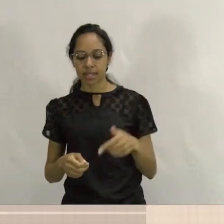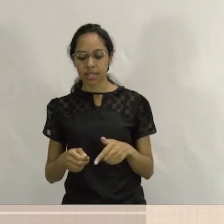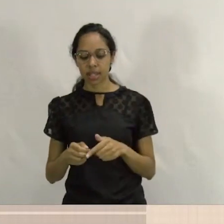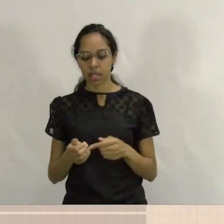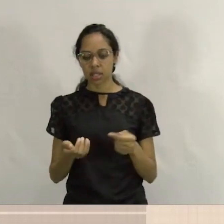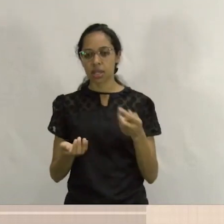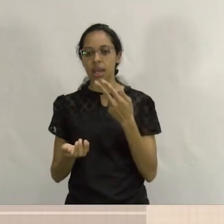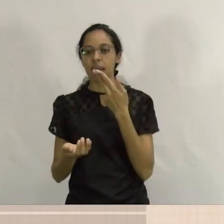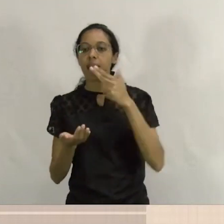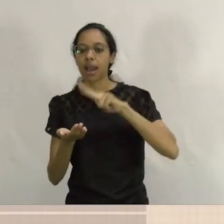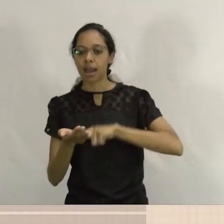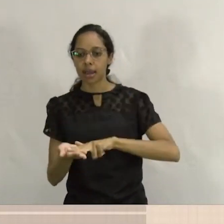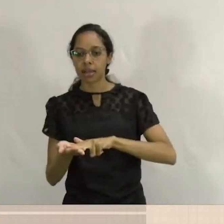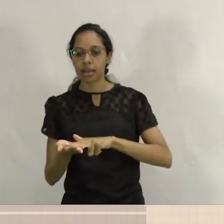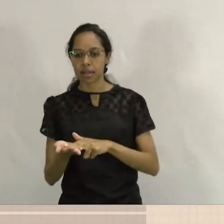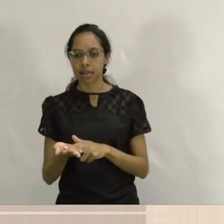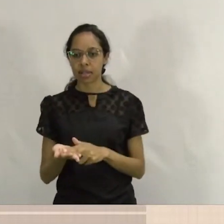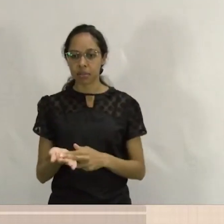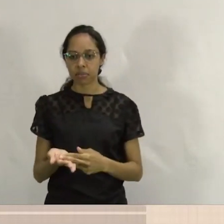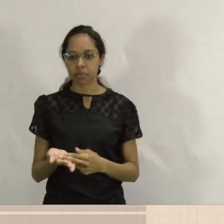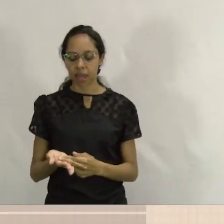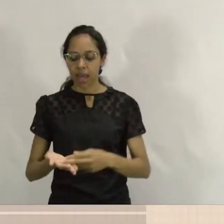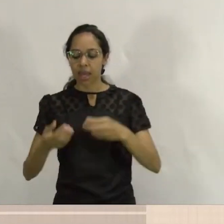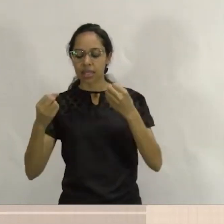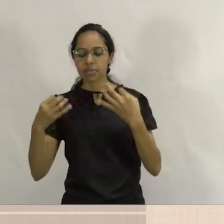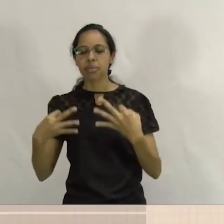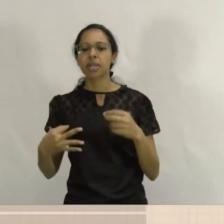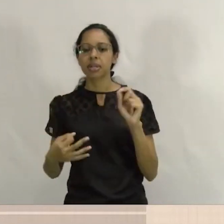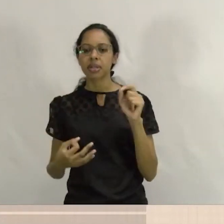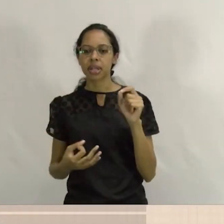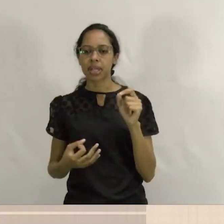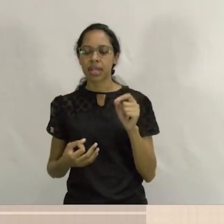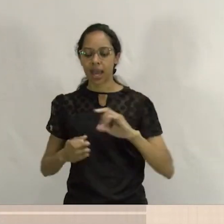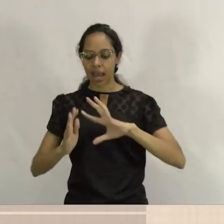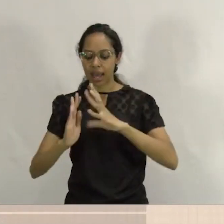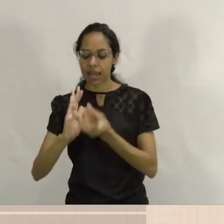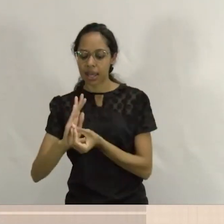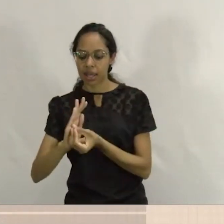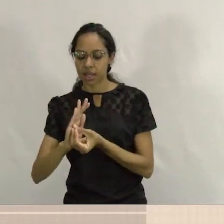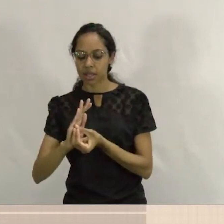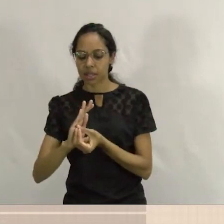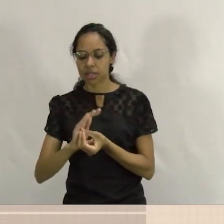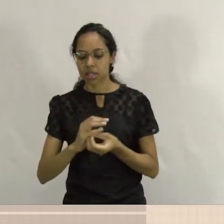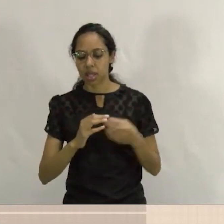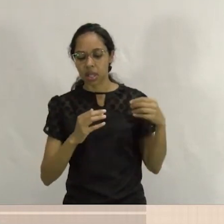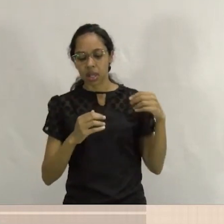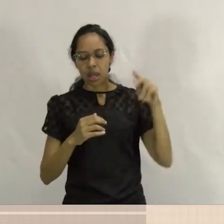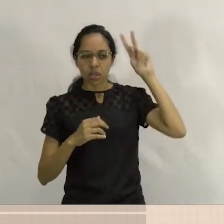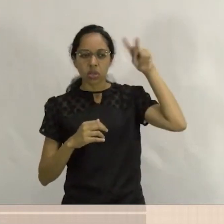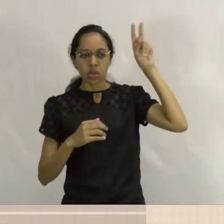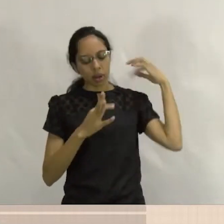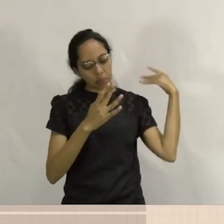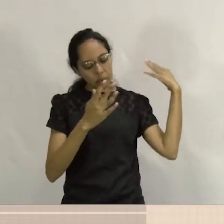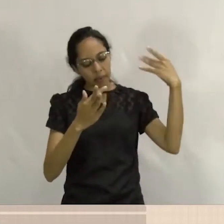Apocalipse, descrevem a história da igreja. É uma palavra profética.